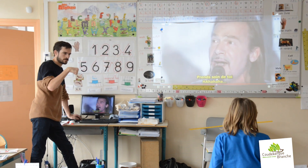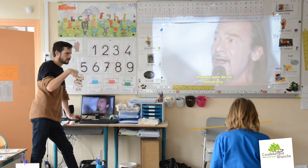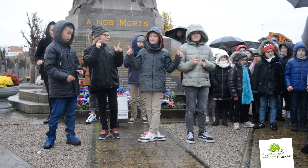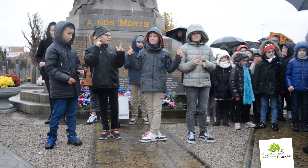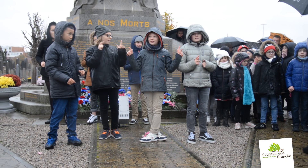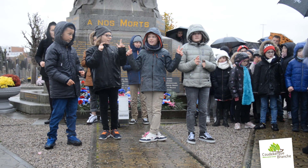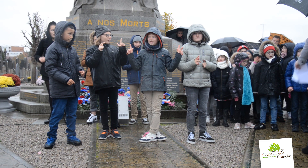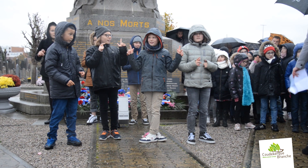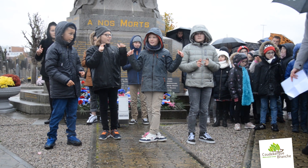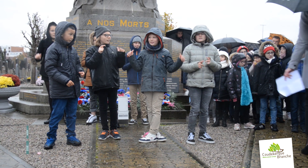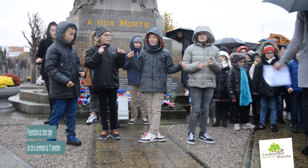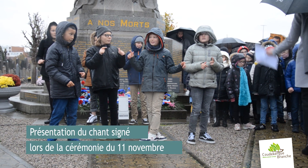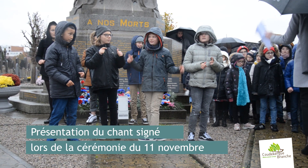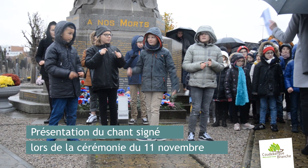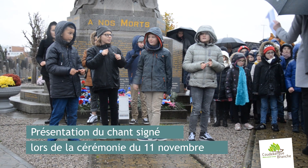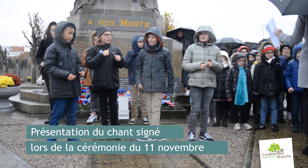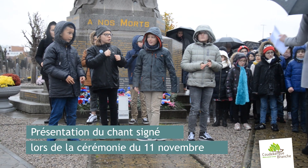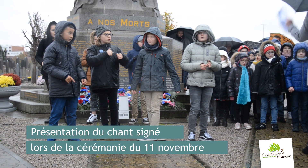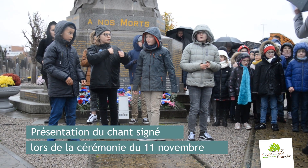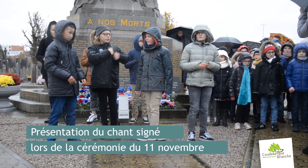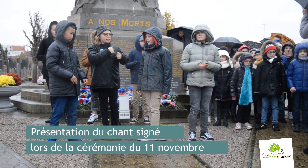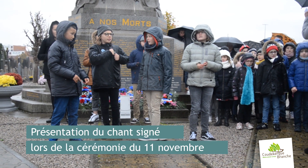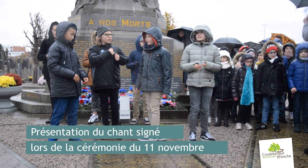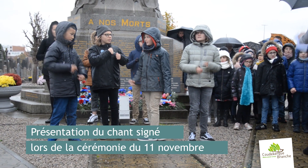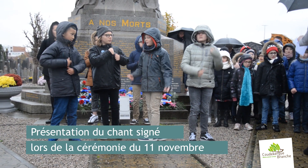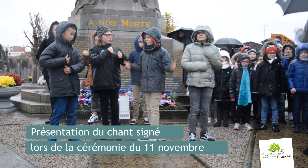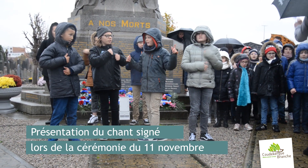minimum de conversation avec qui que ce soit. En fait.